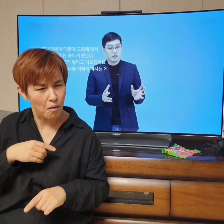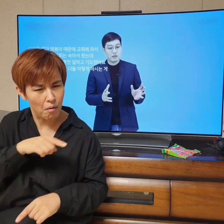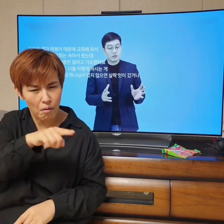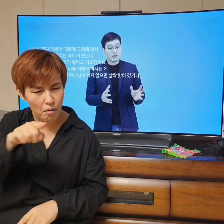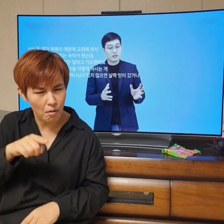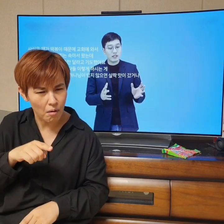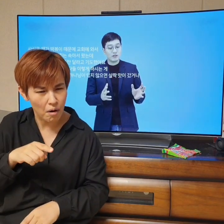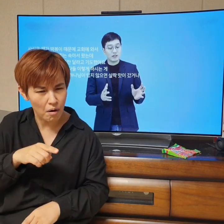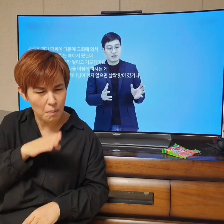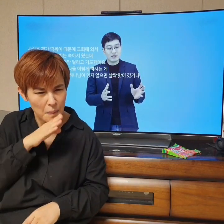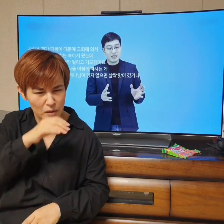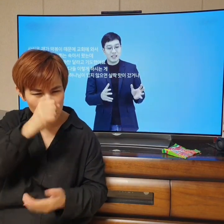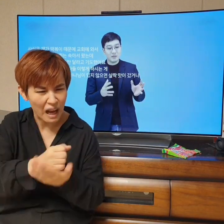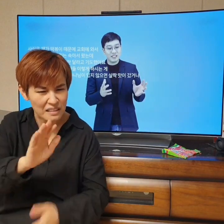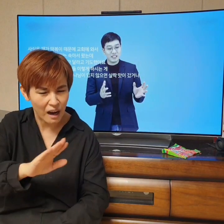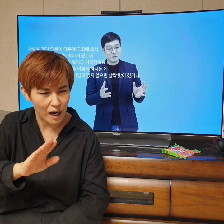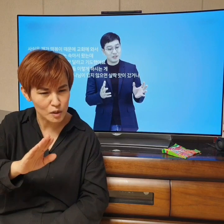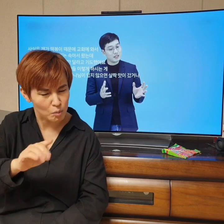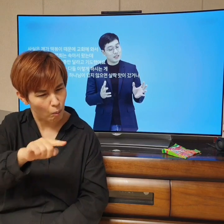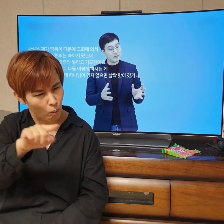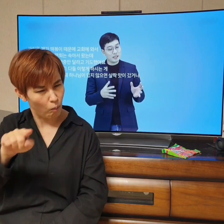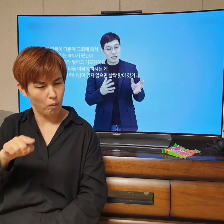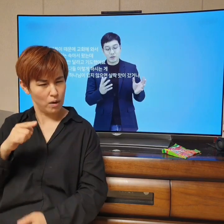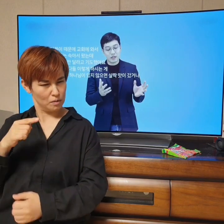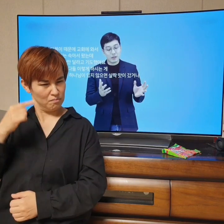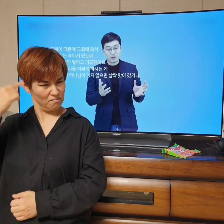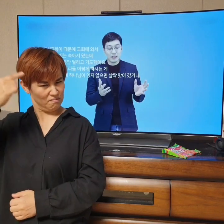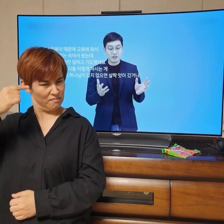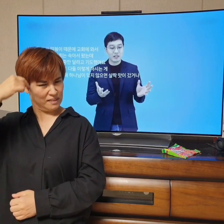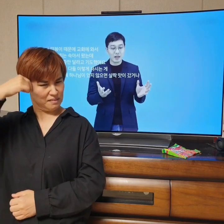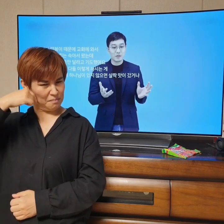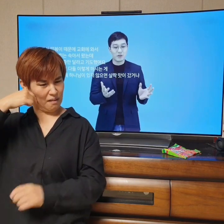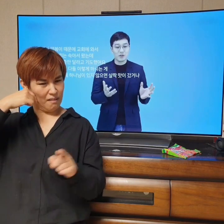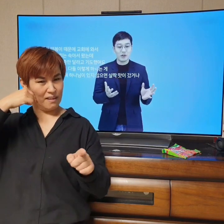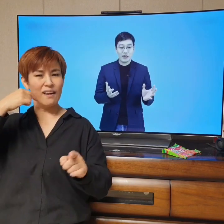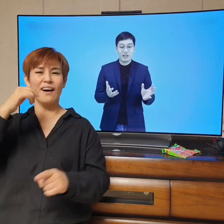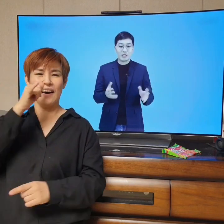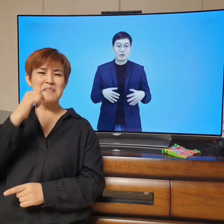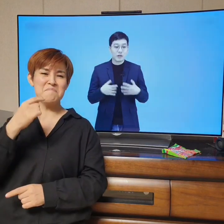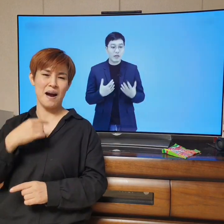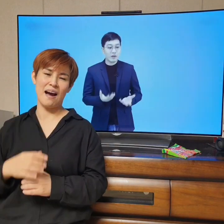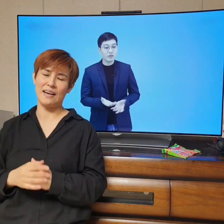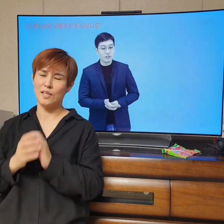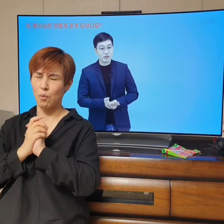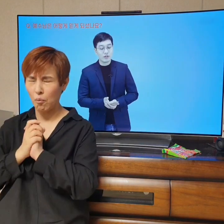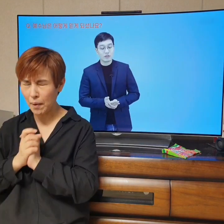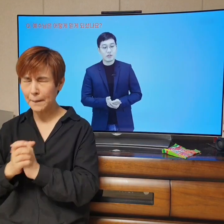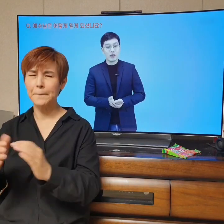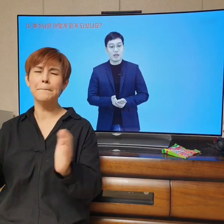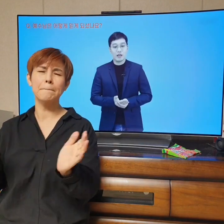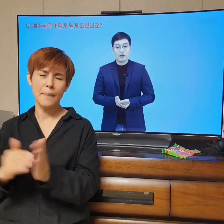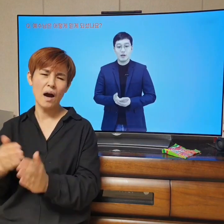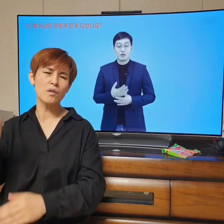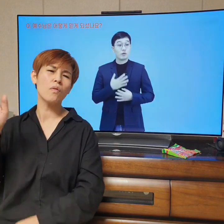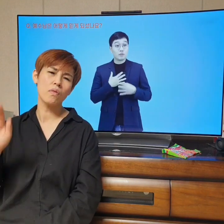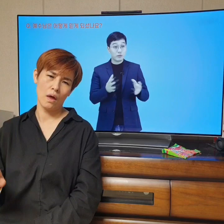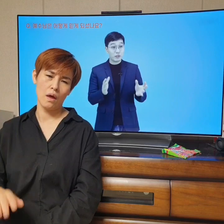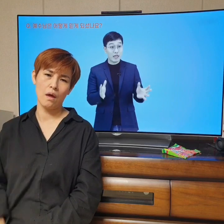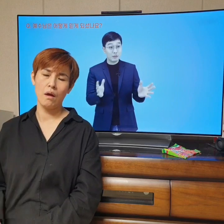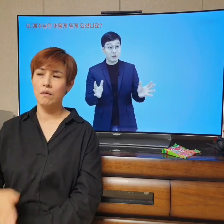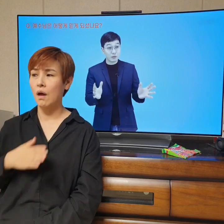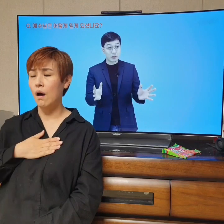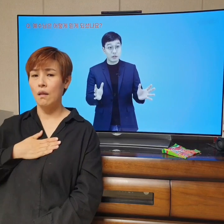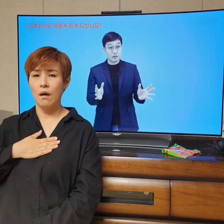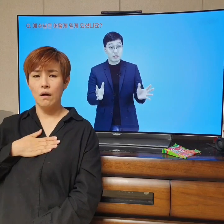이게 정상은 아닌 것 같은데 진짜 하나님 있지 않으면 진짜 살짝 맛이 갔거나 막 혼자 이런 생각하면서 기도를 하는 거 했거든요. 근데